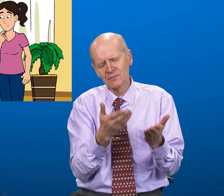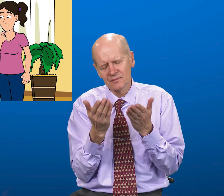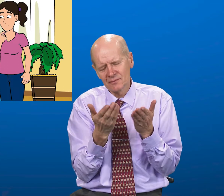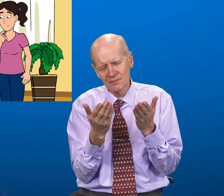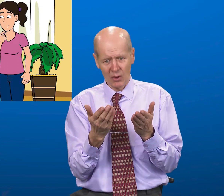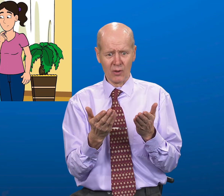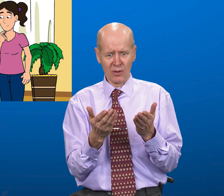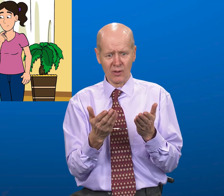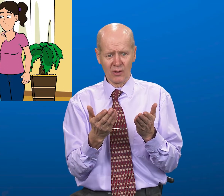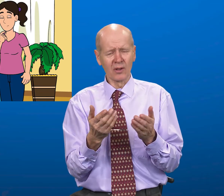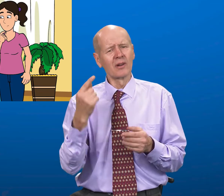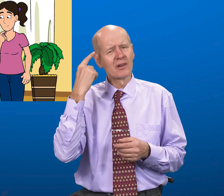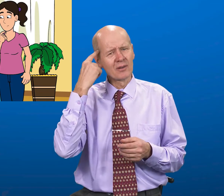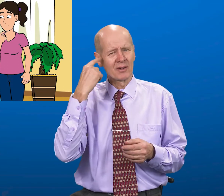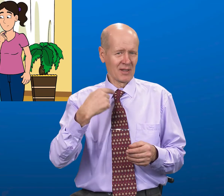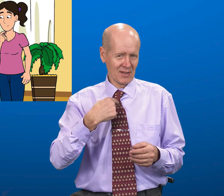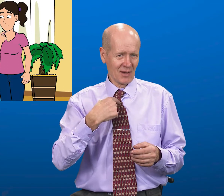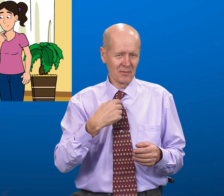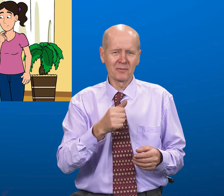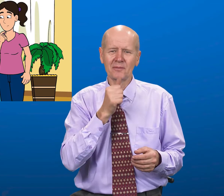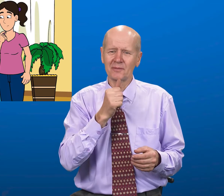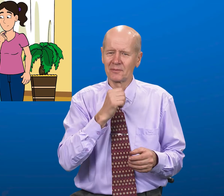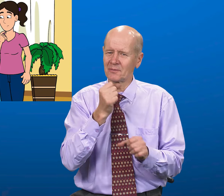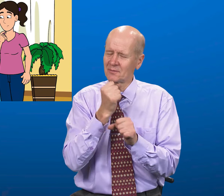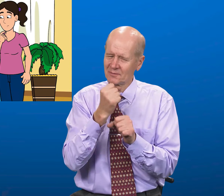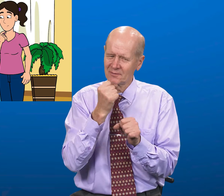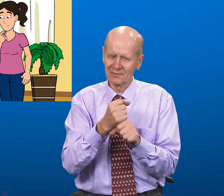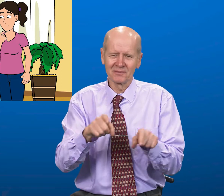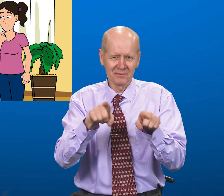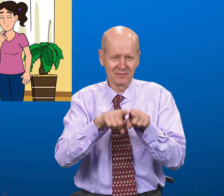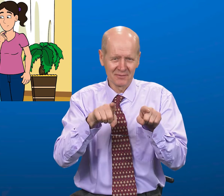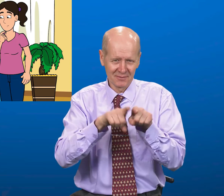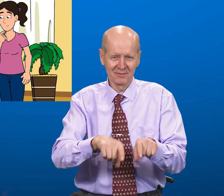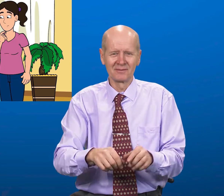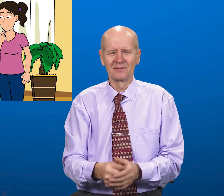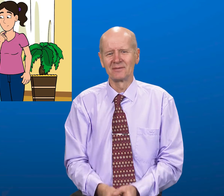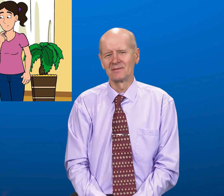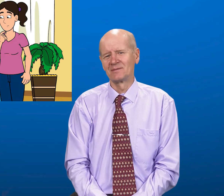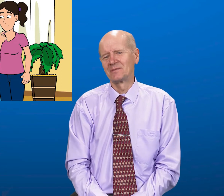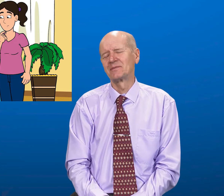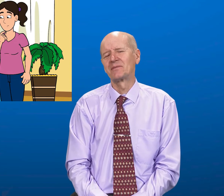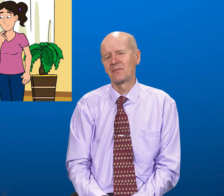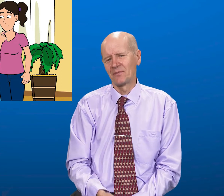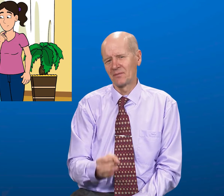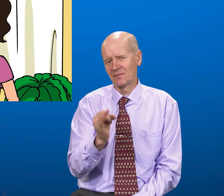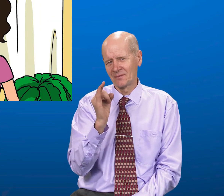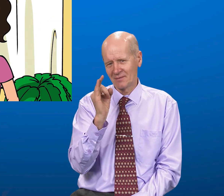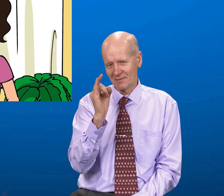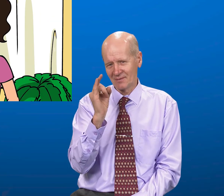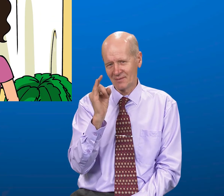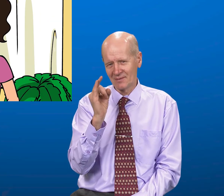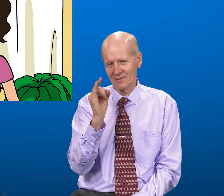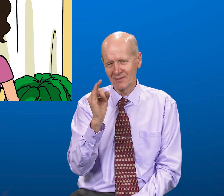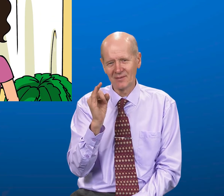что было бы весело сделать то же самое в своем городе в Токмаке, в Кыргызстане. Он попросил у мамы разрешения складывать подарки в старые